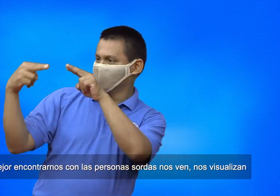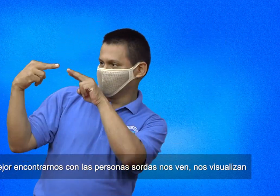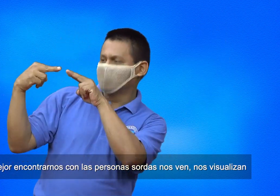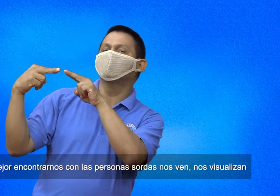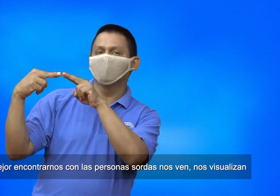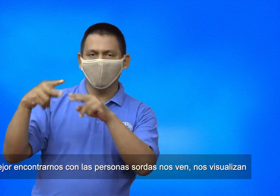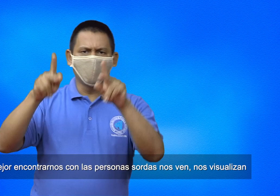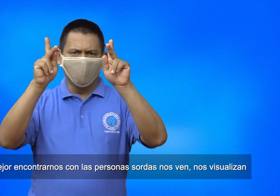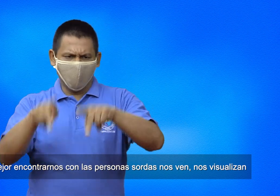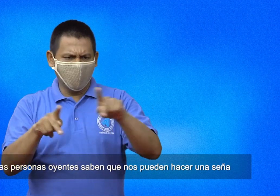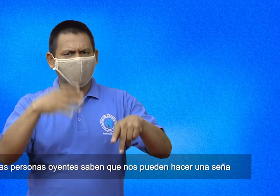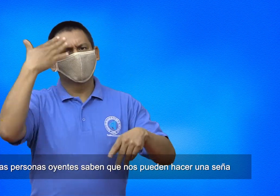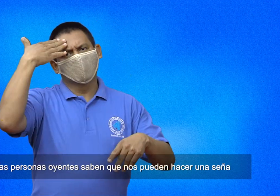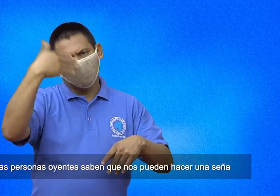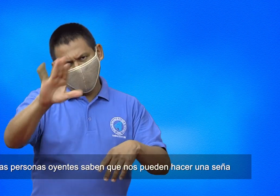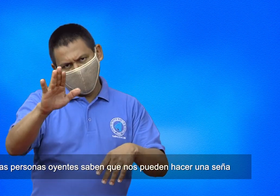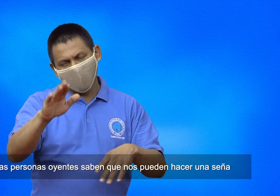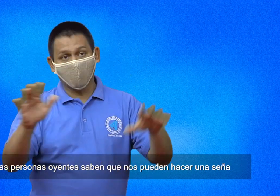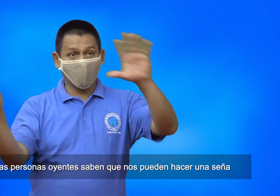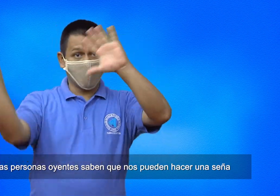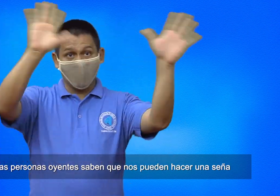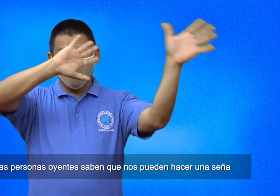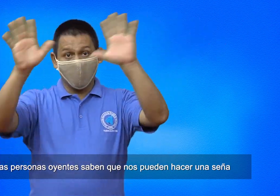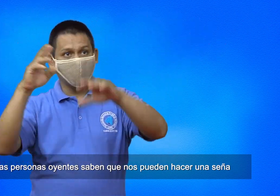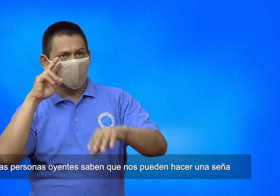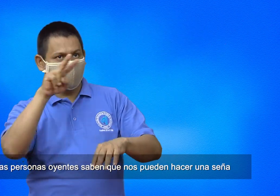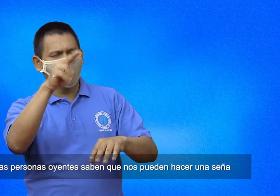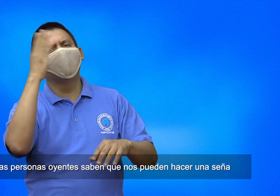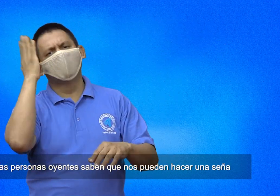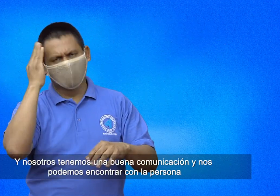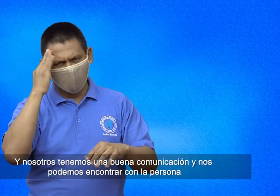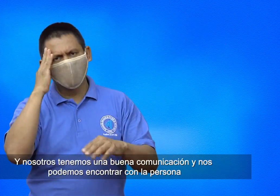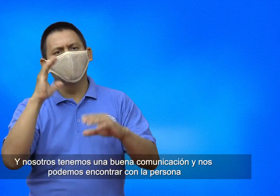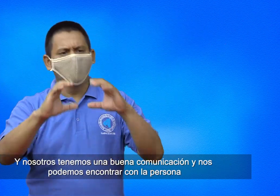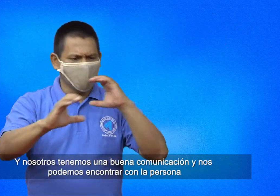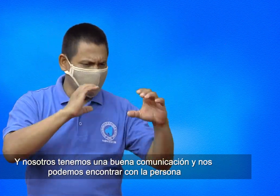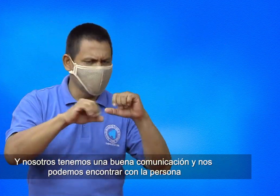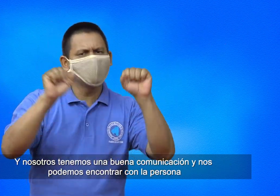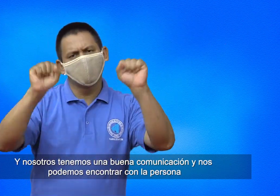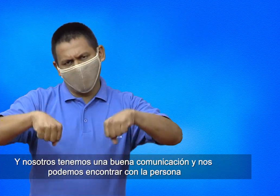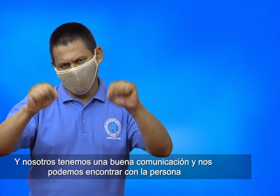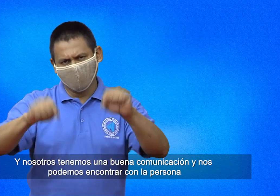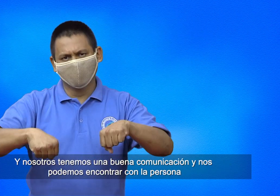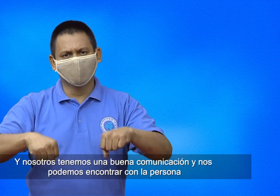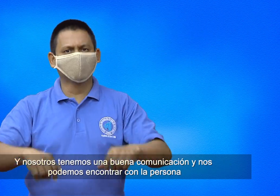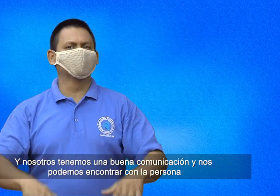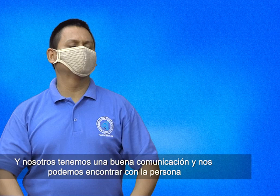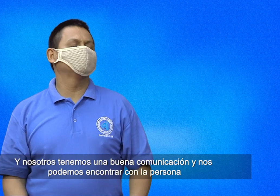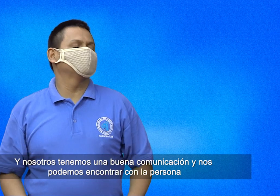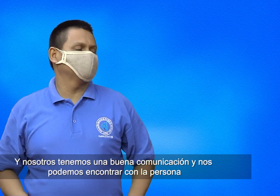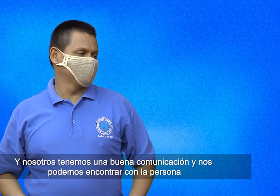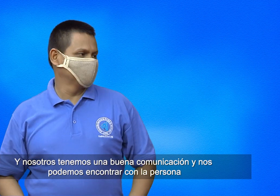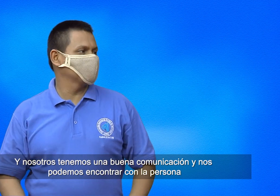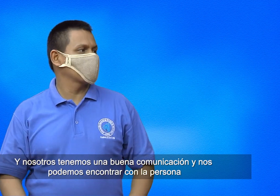nos visualizan las personas oyentes saben que nos pueden hacer unas 6 nosotros tenemos una buena comunicación y lo podemos encontrar con la